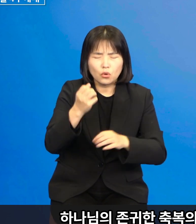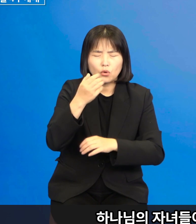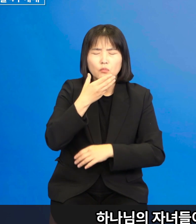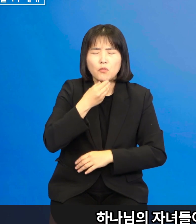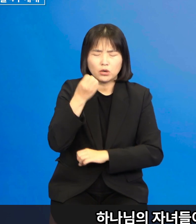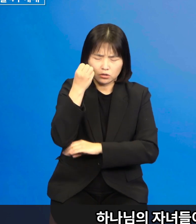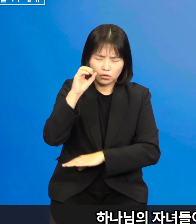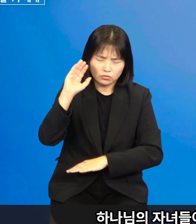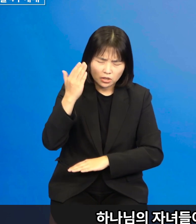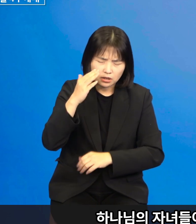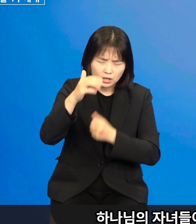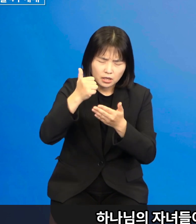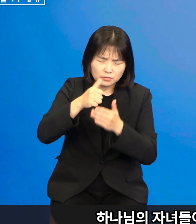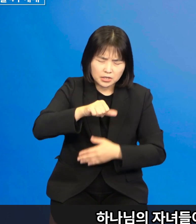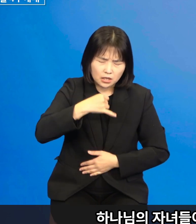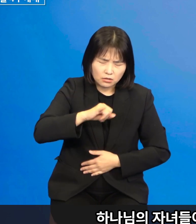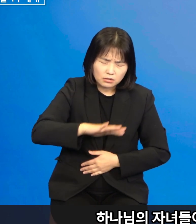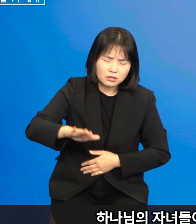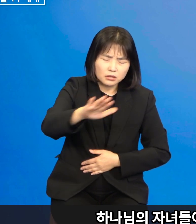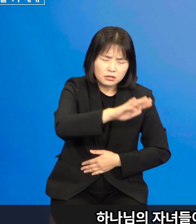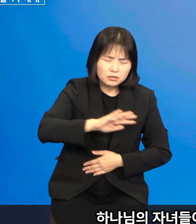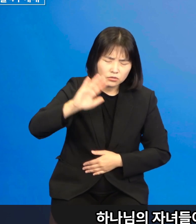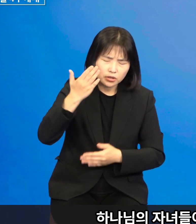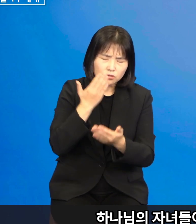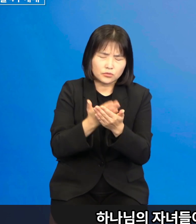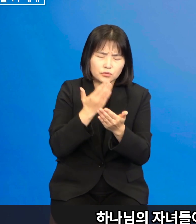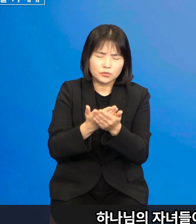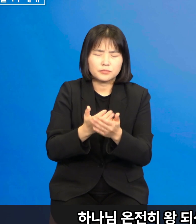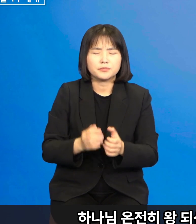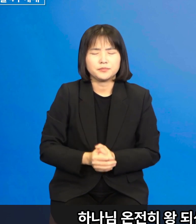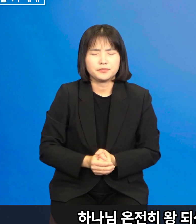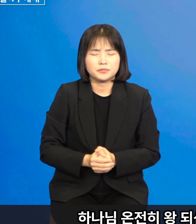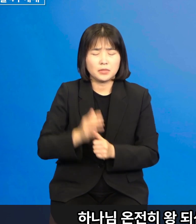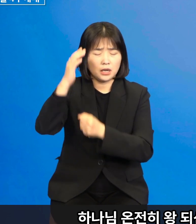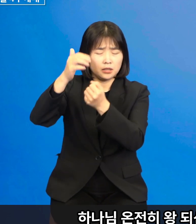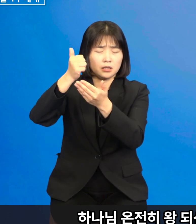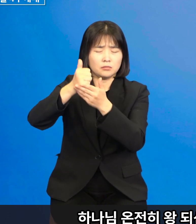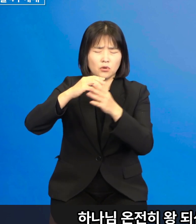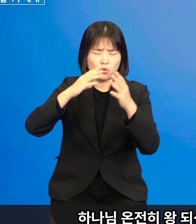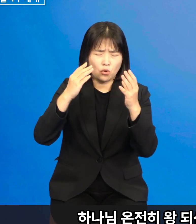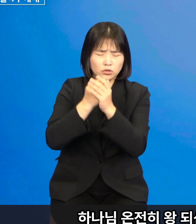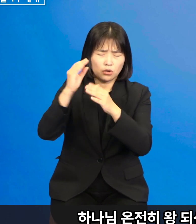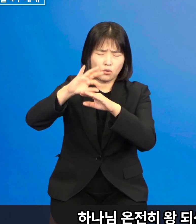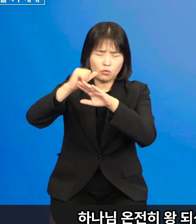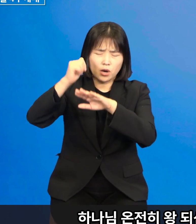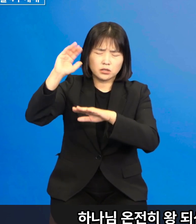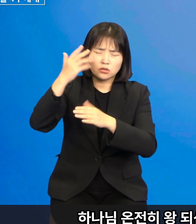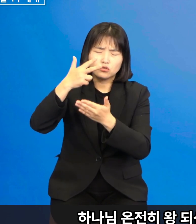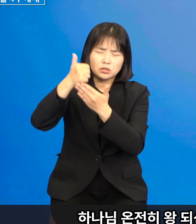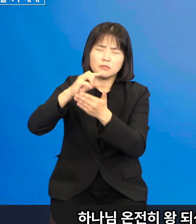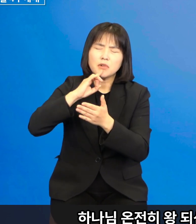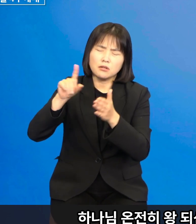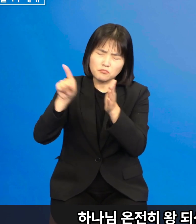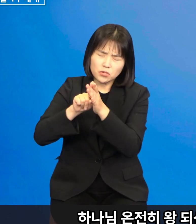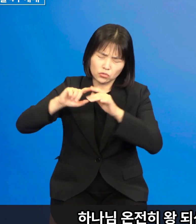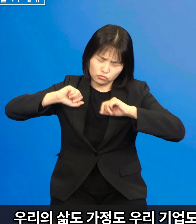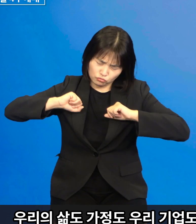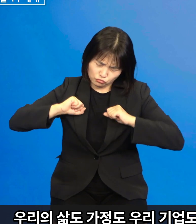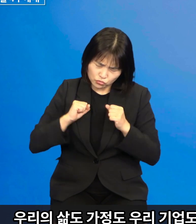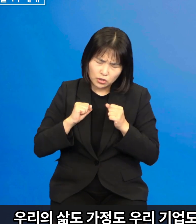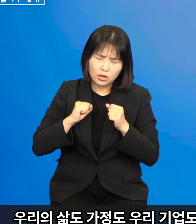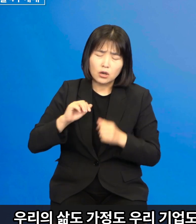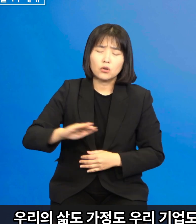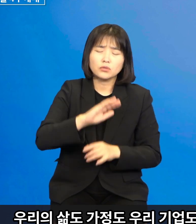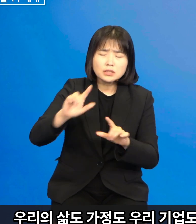되어지는 하나님의 자녀들이 되게 하여 주시옵소서. 하나님, 온전히 왕 되신 주님만을 믿고 순종하여